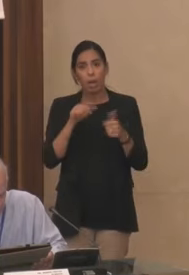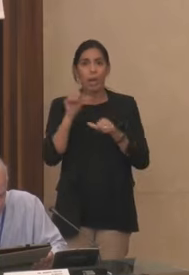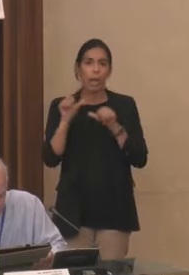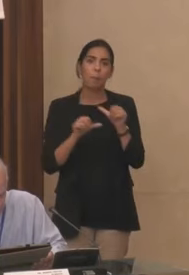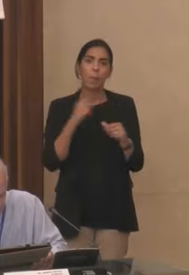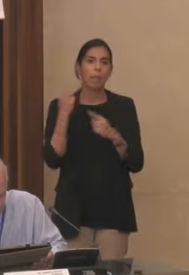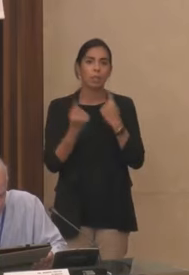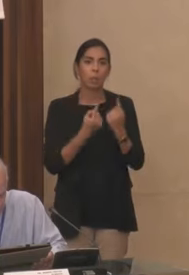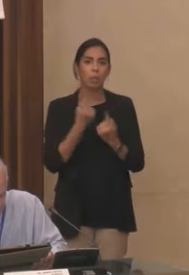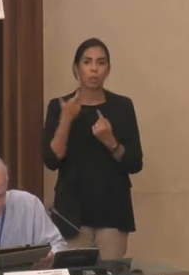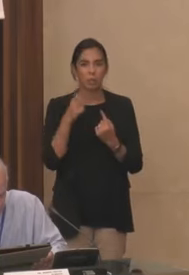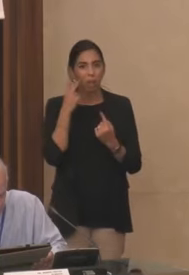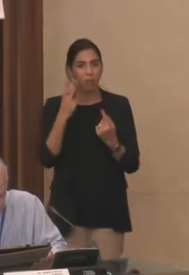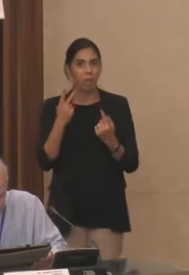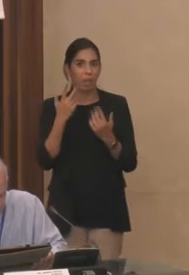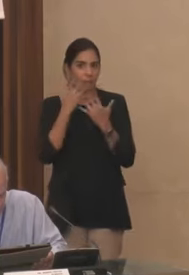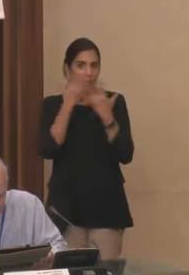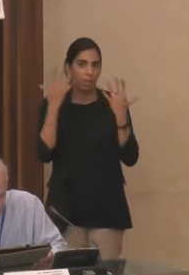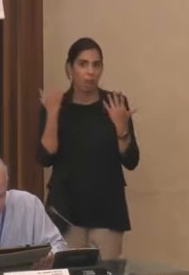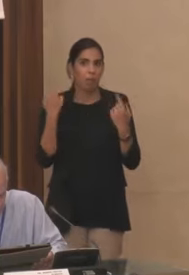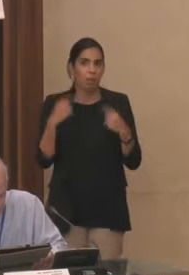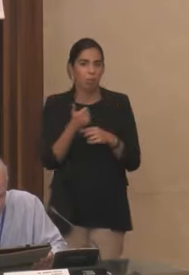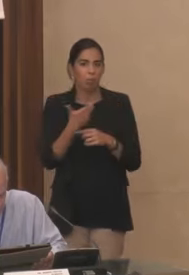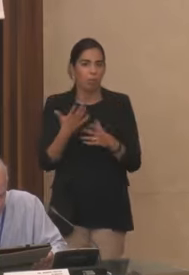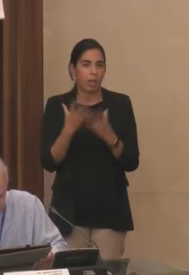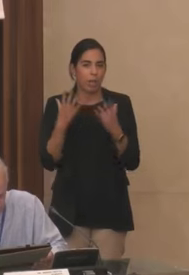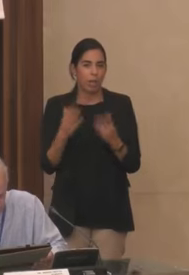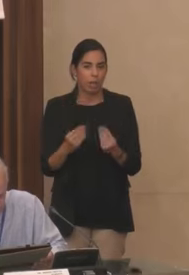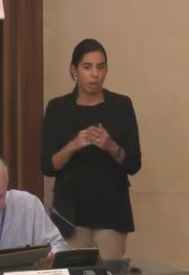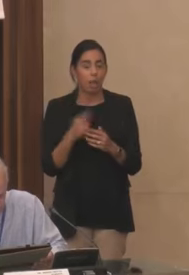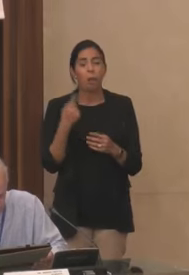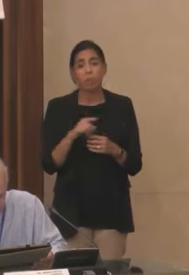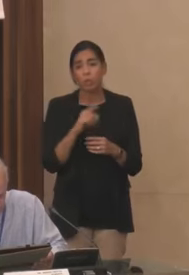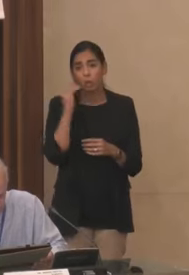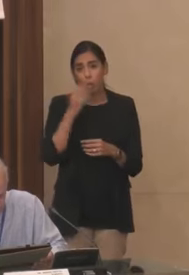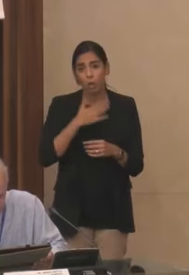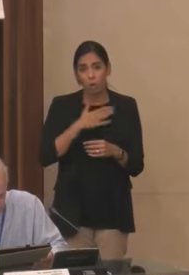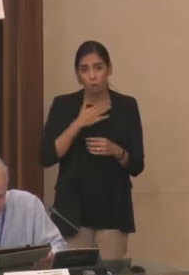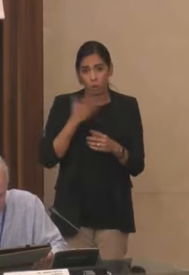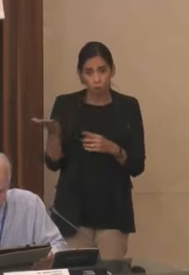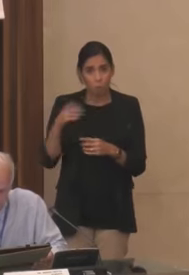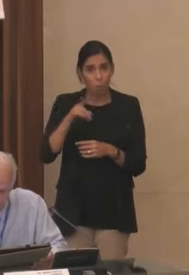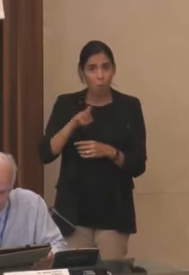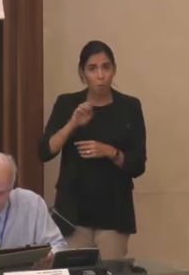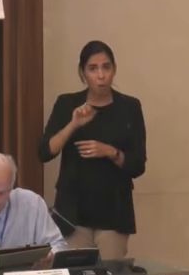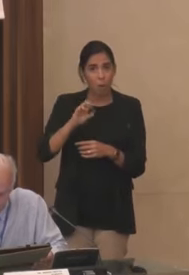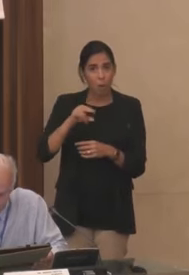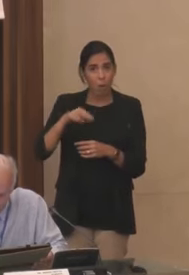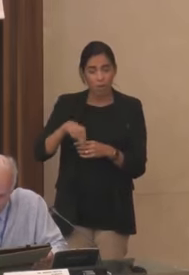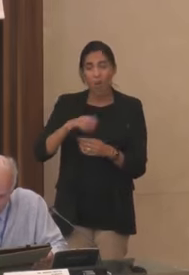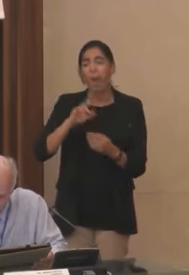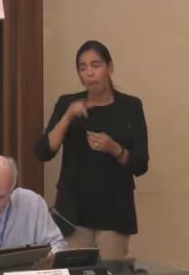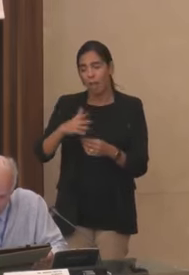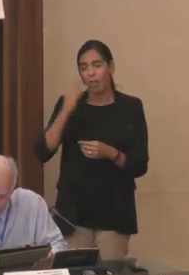vera evidenza. E un giorno, è il sogno di Paolo Baron, e lo faccio mio, che